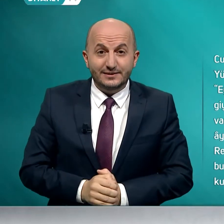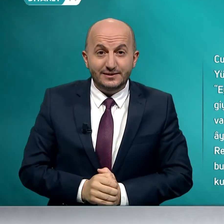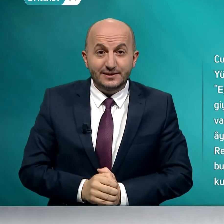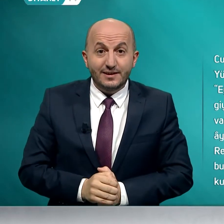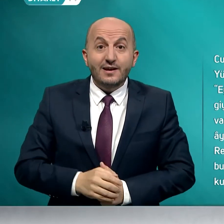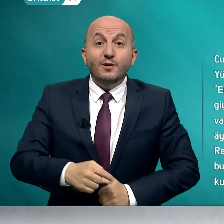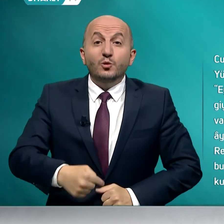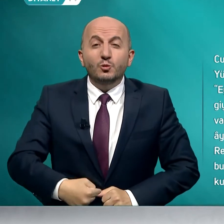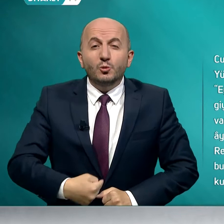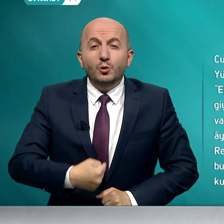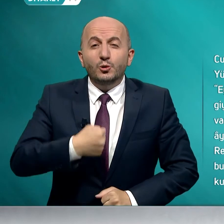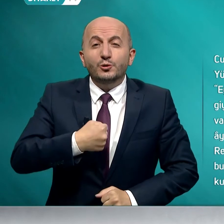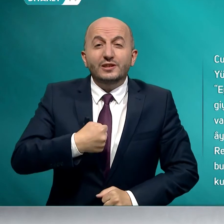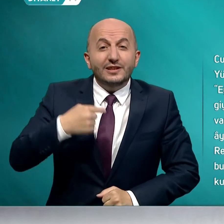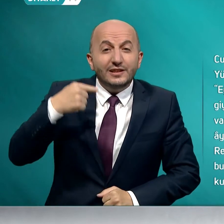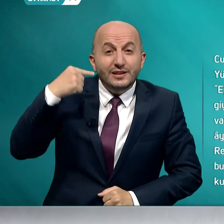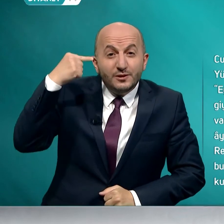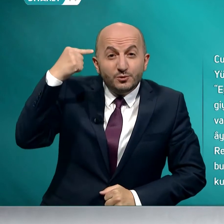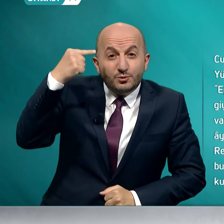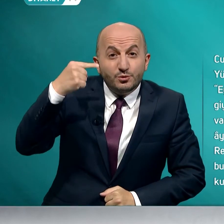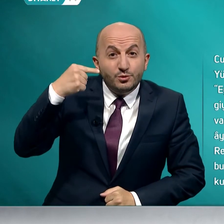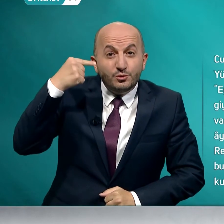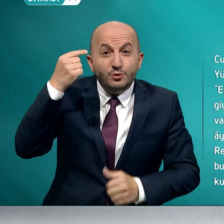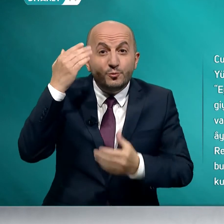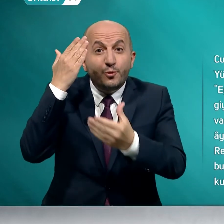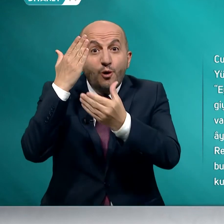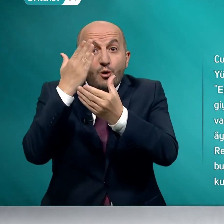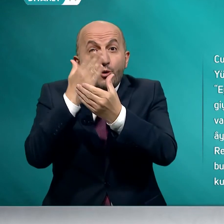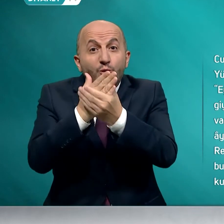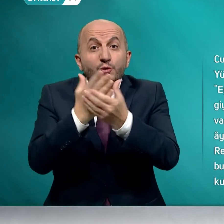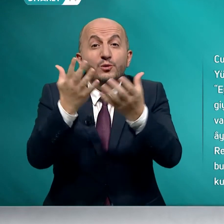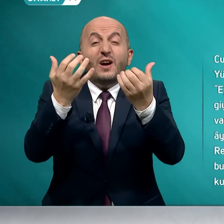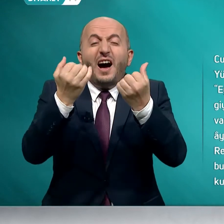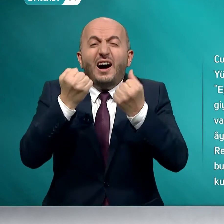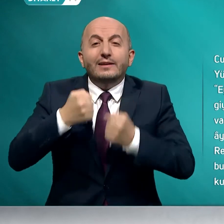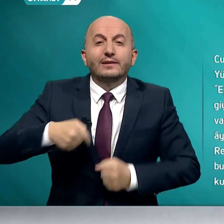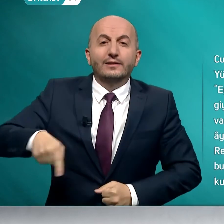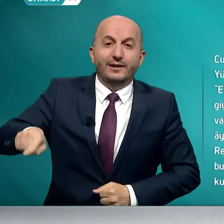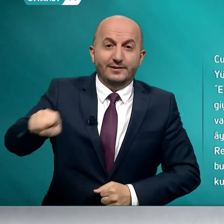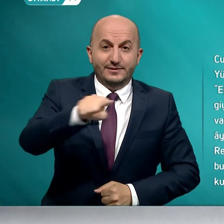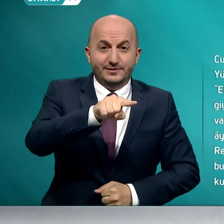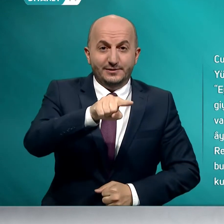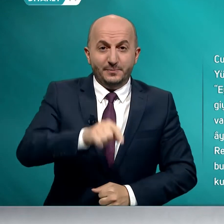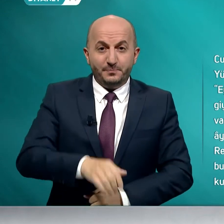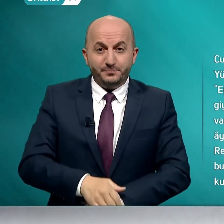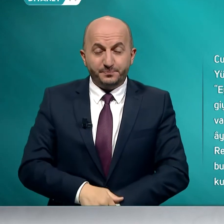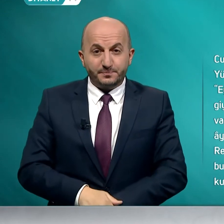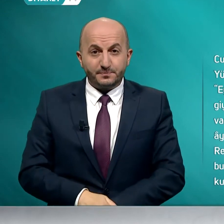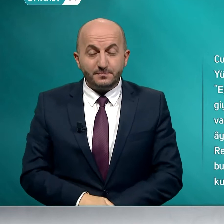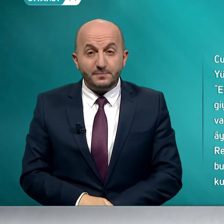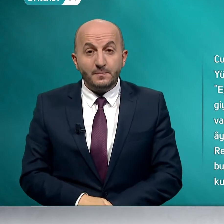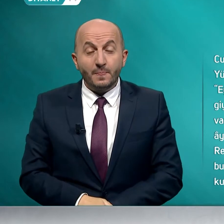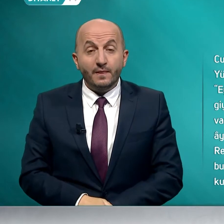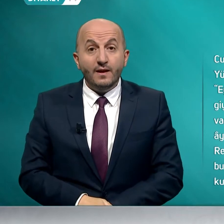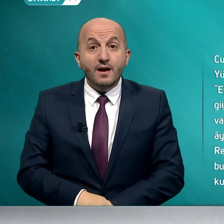ayetlerindendir. Umulur ki düşünüp öğüt alırlar.